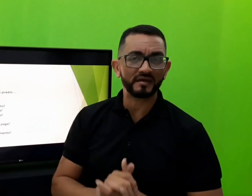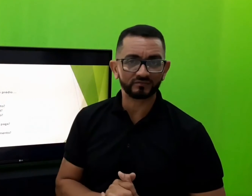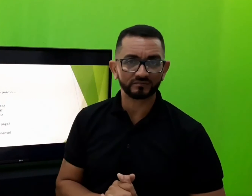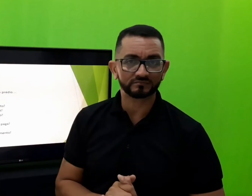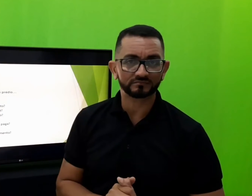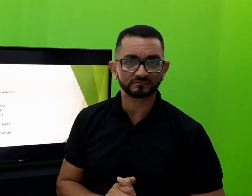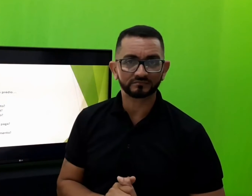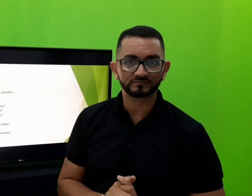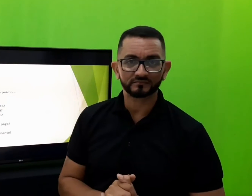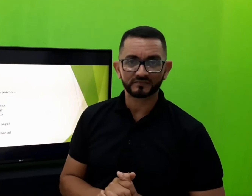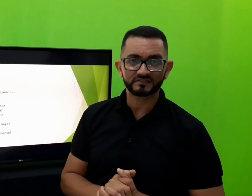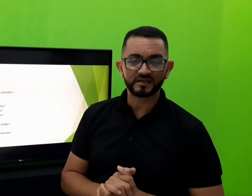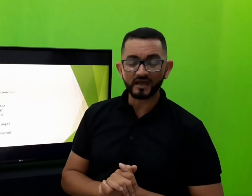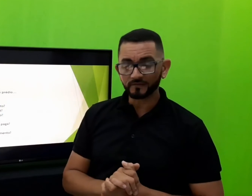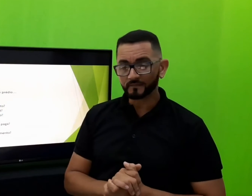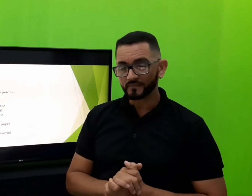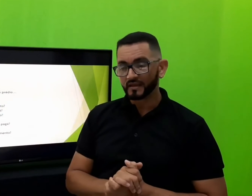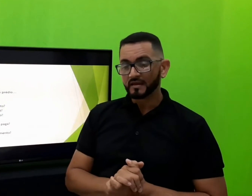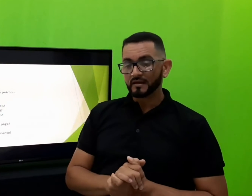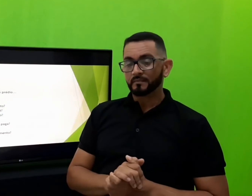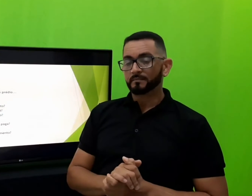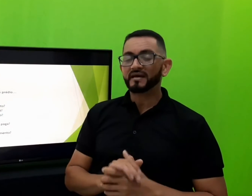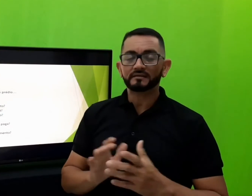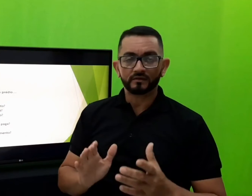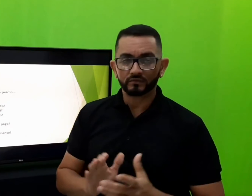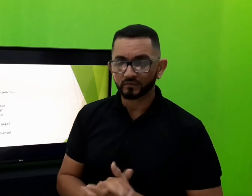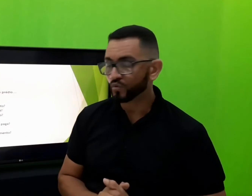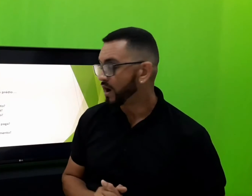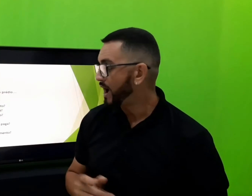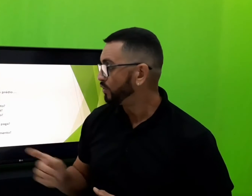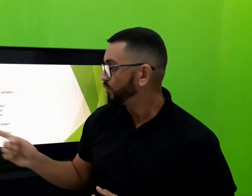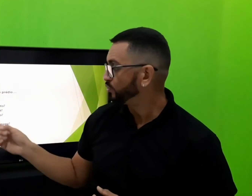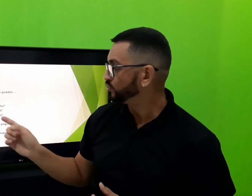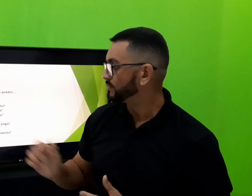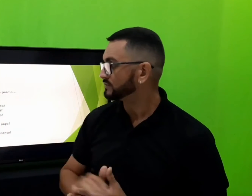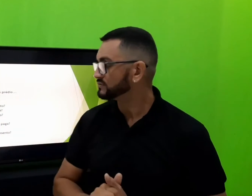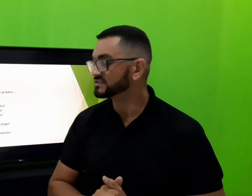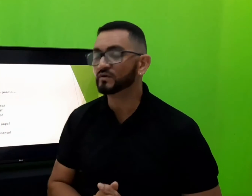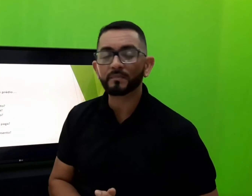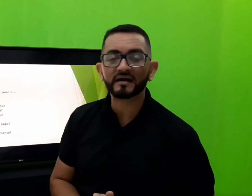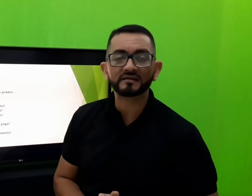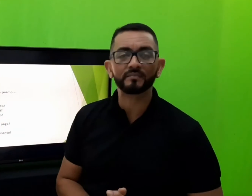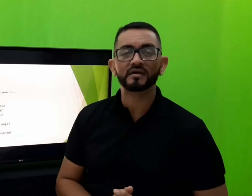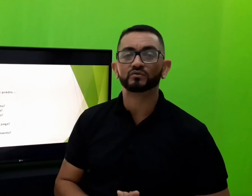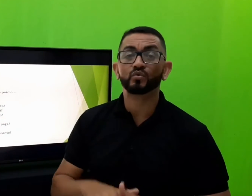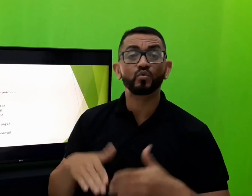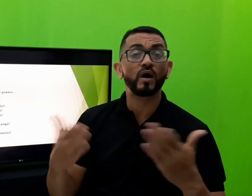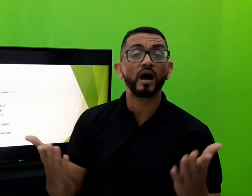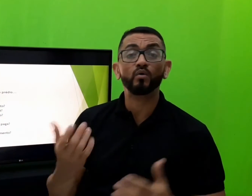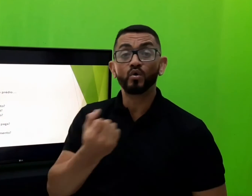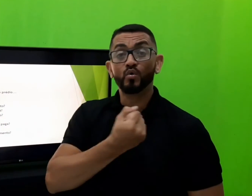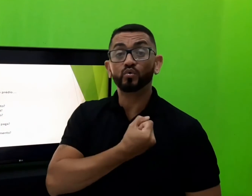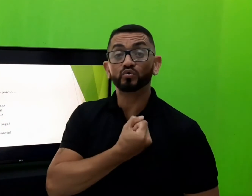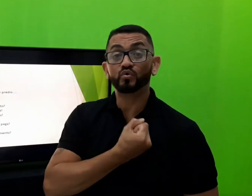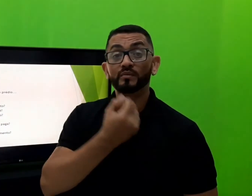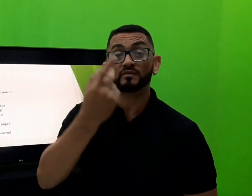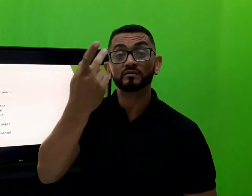apartamento? Certo? Perdão. Qual o número do seu apartamento? Qual o número